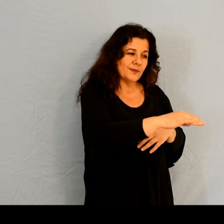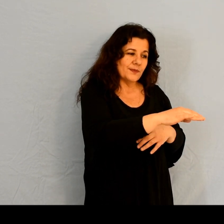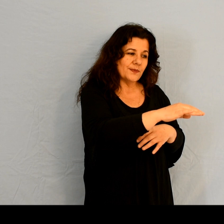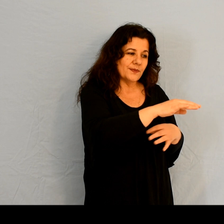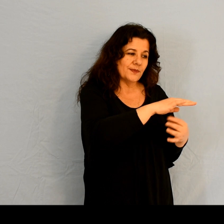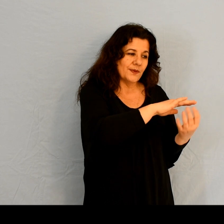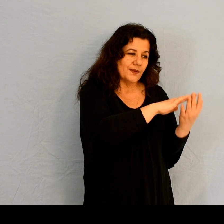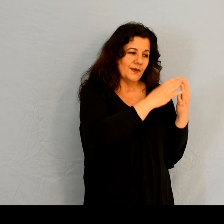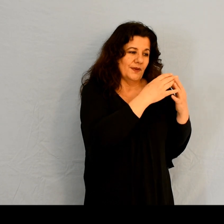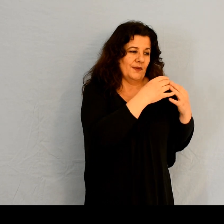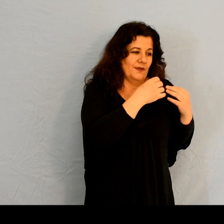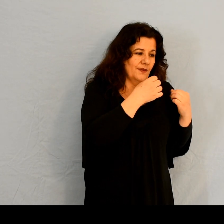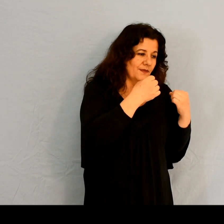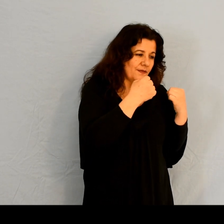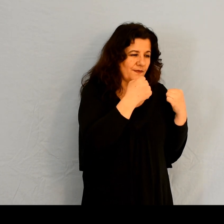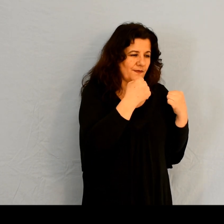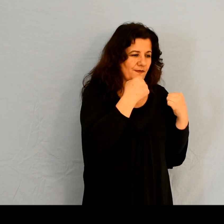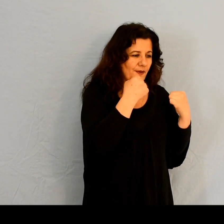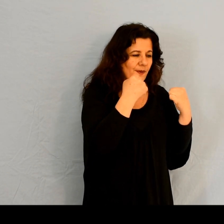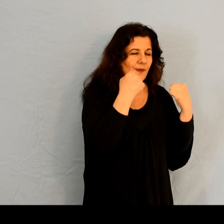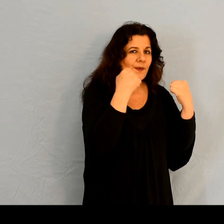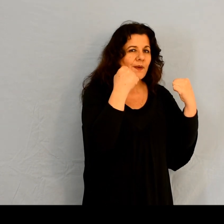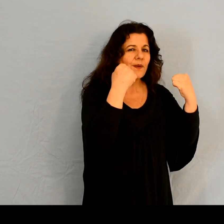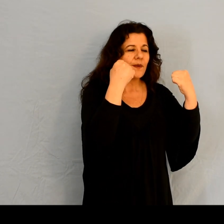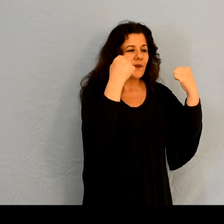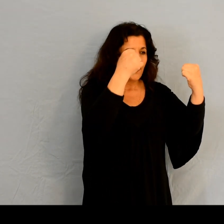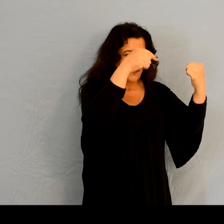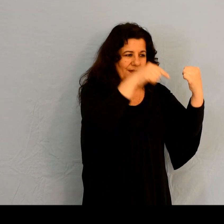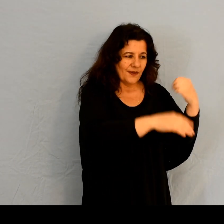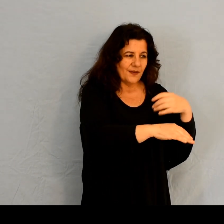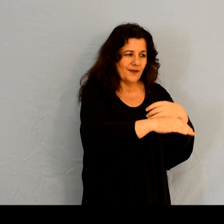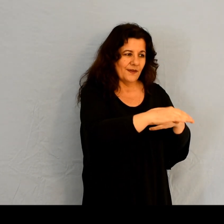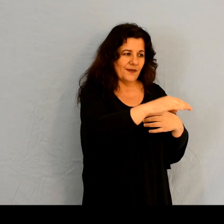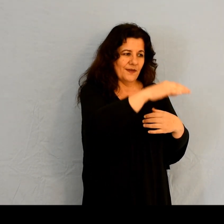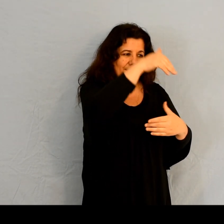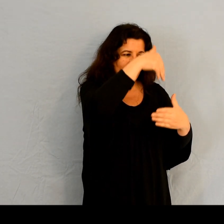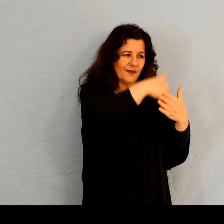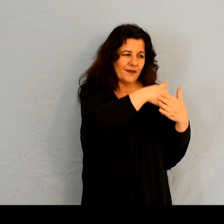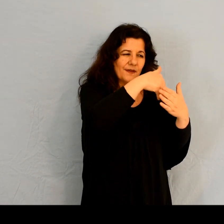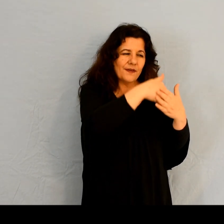rempli de sagesse, et la grâce de Dieu était sur lui.